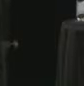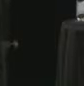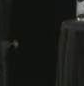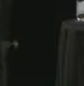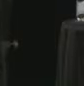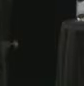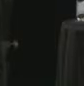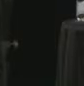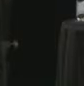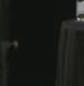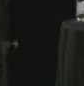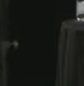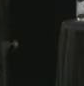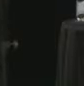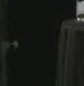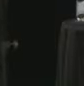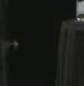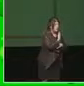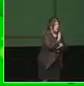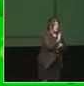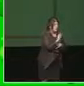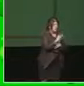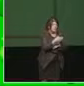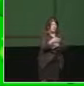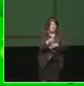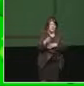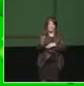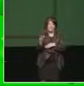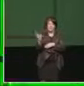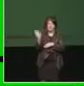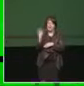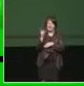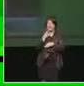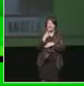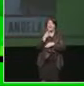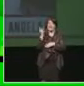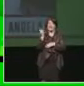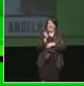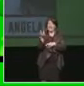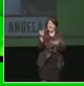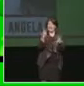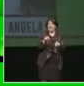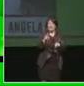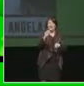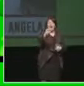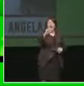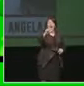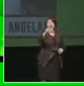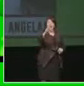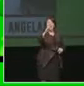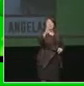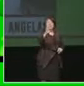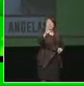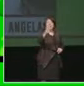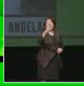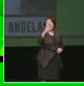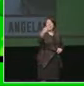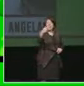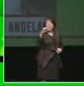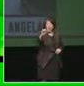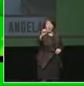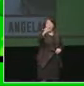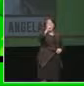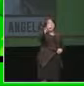famoso in questo momento divulgatore scientifico italiano vale a dire Alberto Angela e poi dallo spazio diciamo così ci sarà